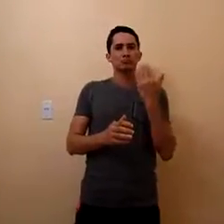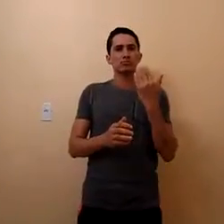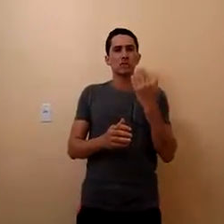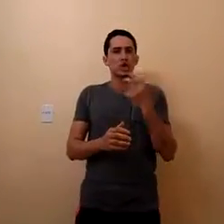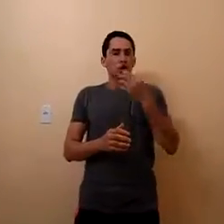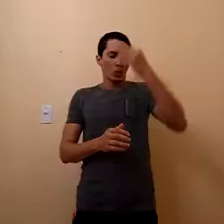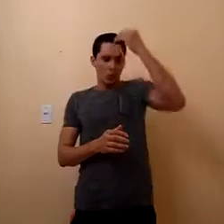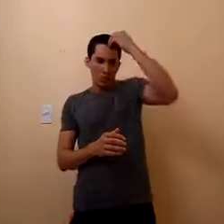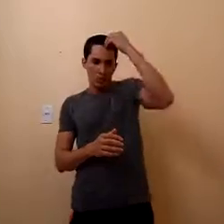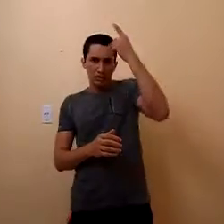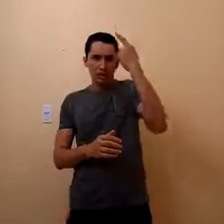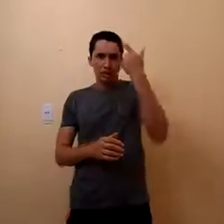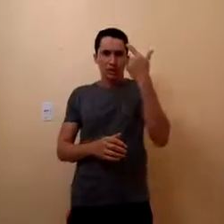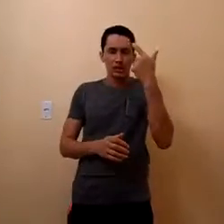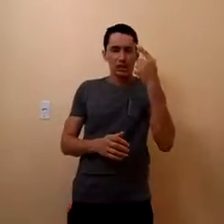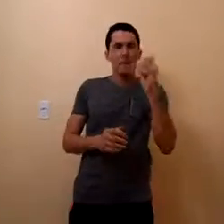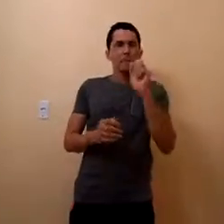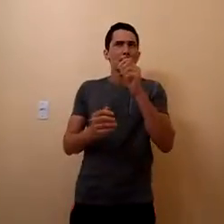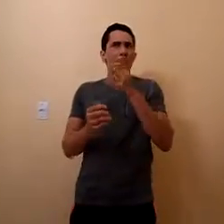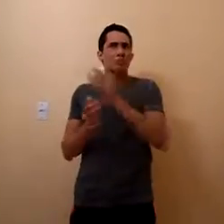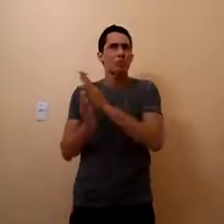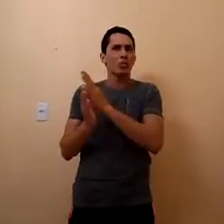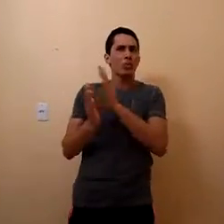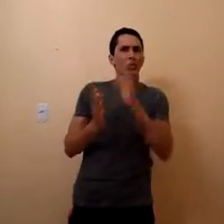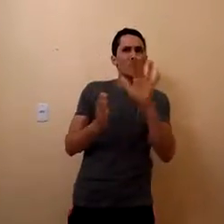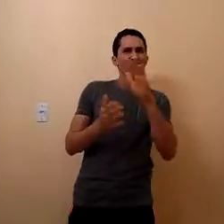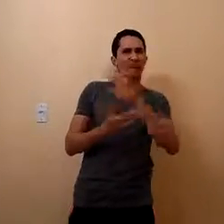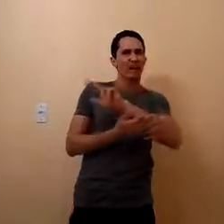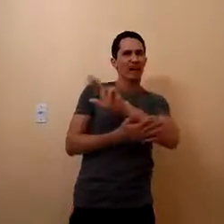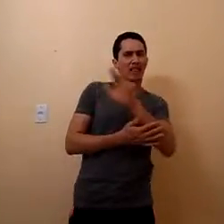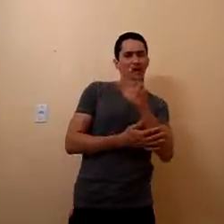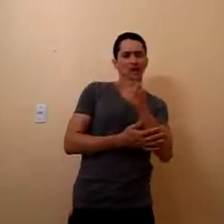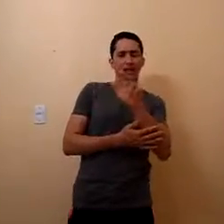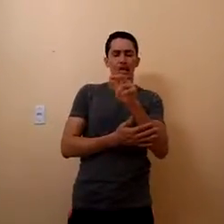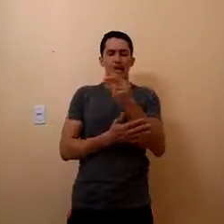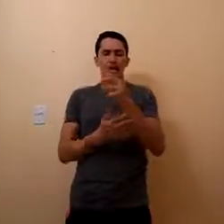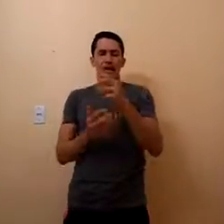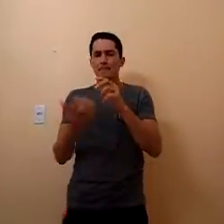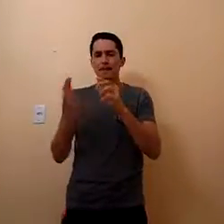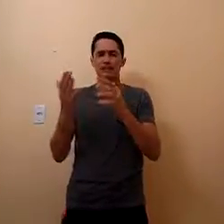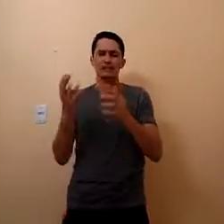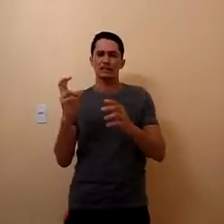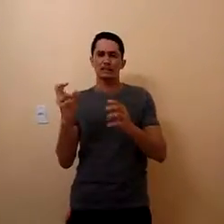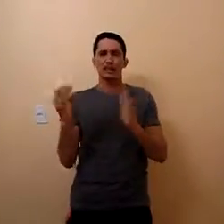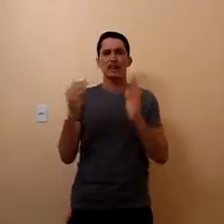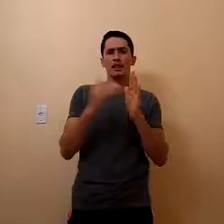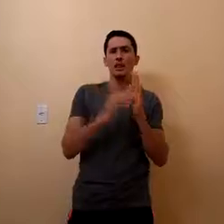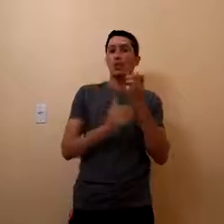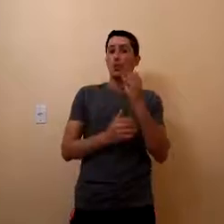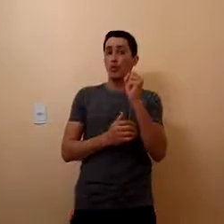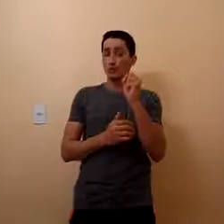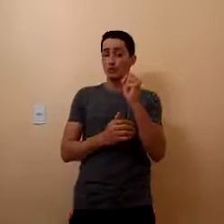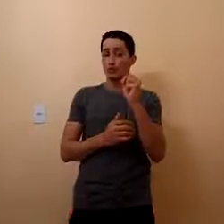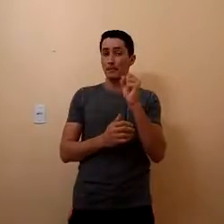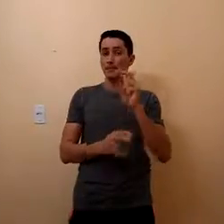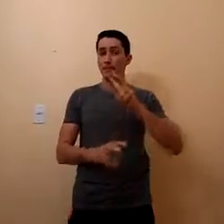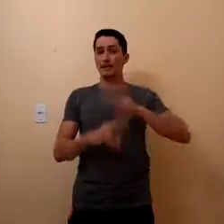homicídio culposo. A pena prevista varia de 5 a 8 anos de prisão. Antes era de 2 a 4 anos